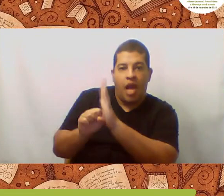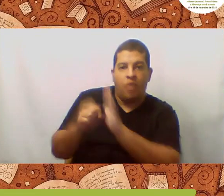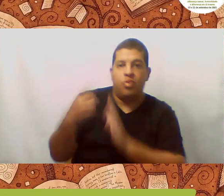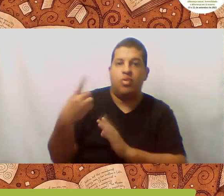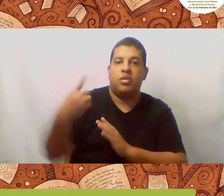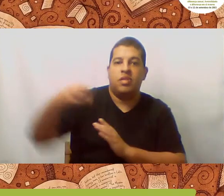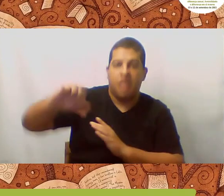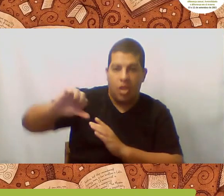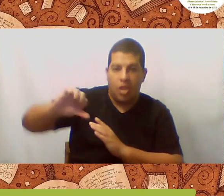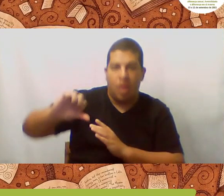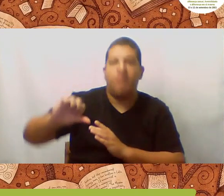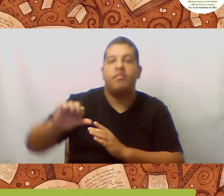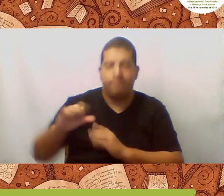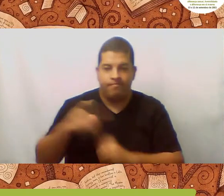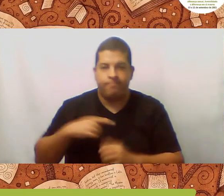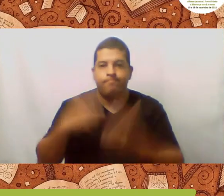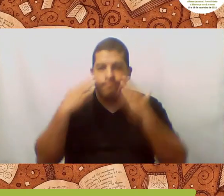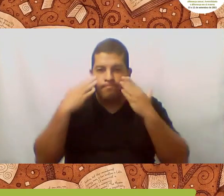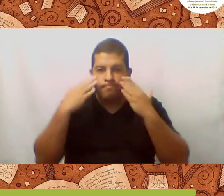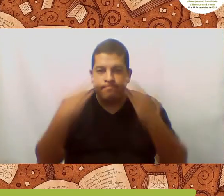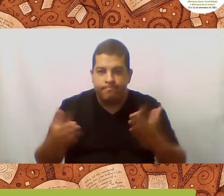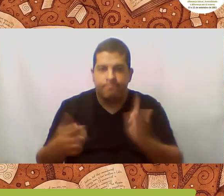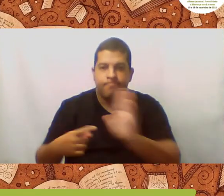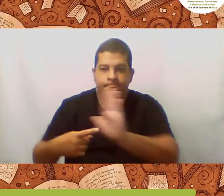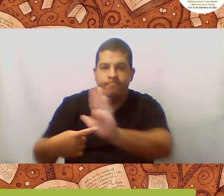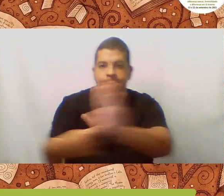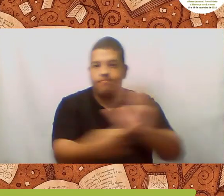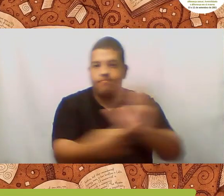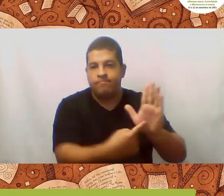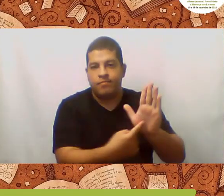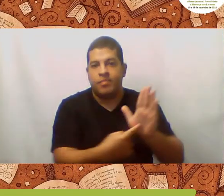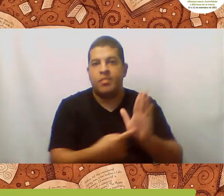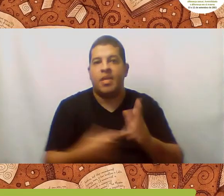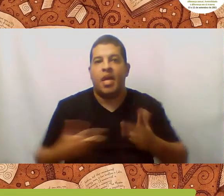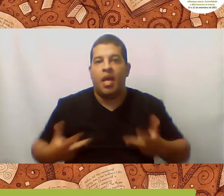expostas, né, à cirurgia da